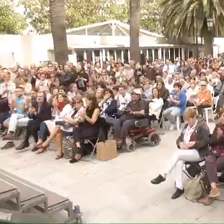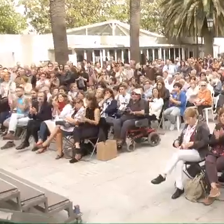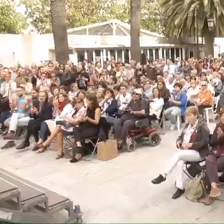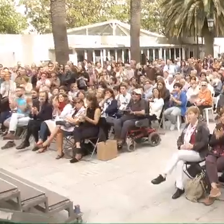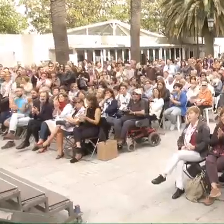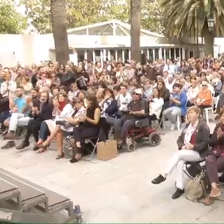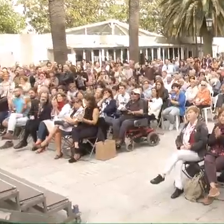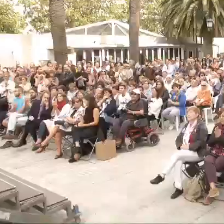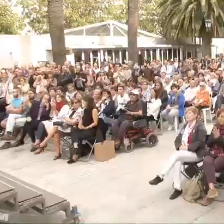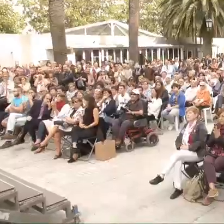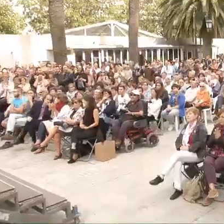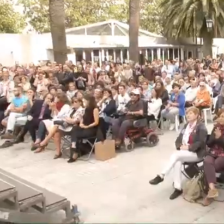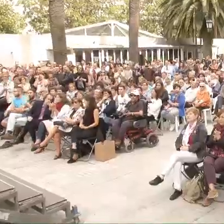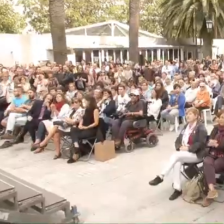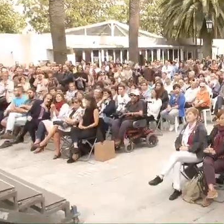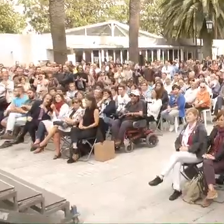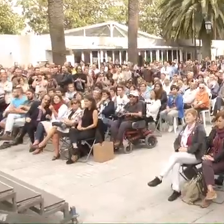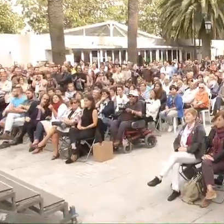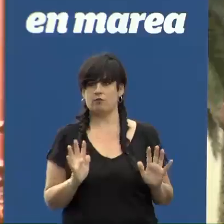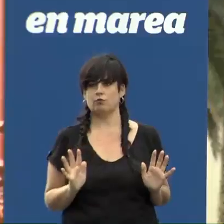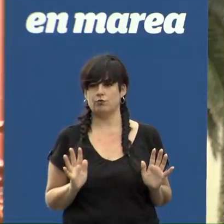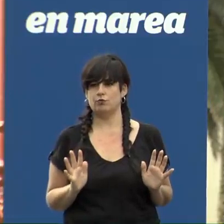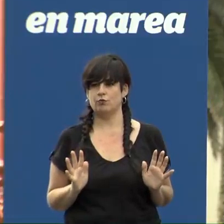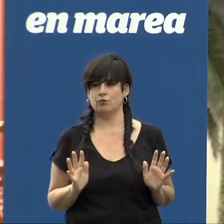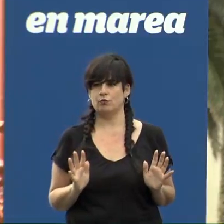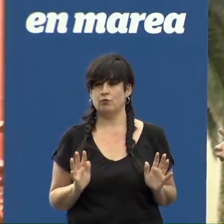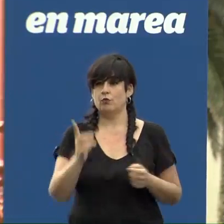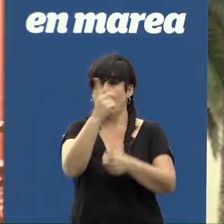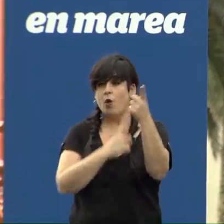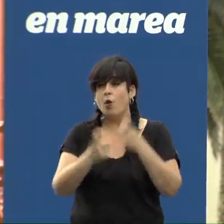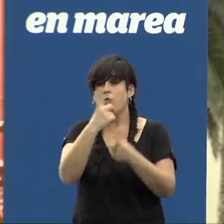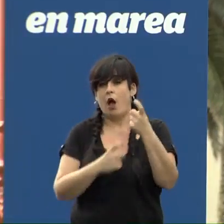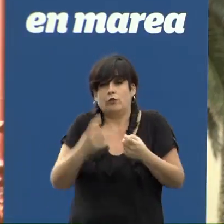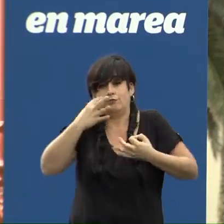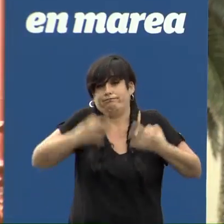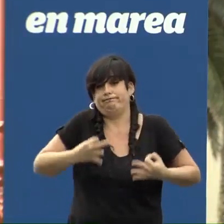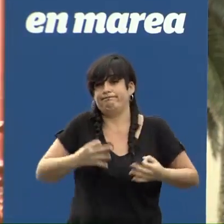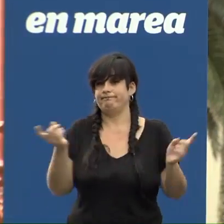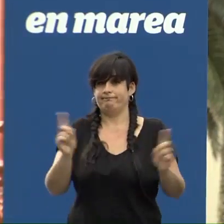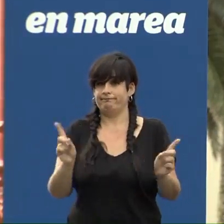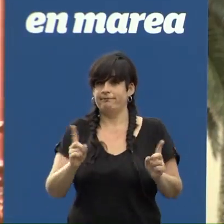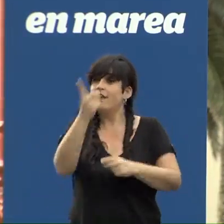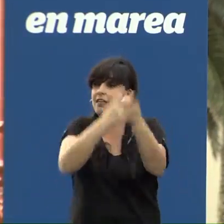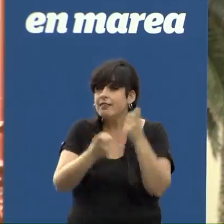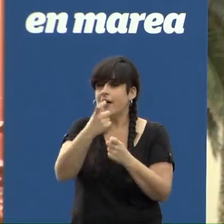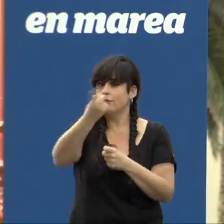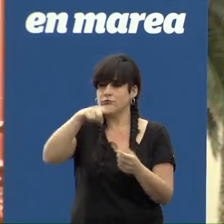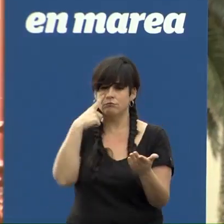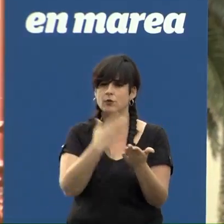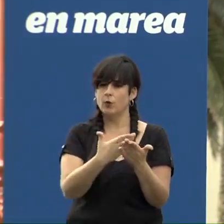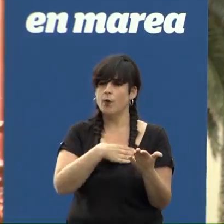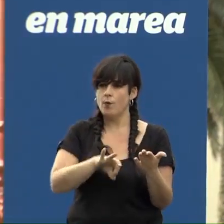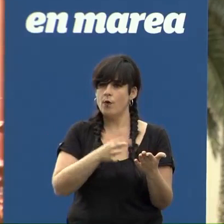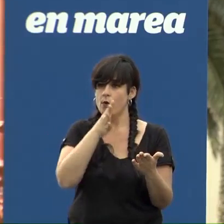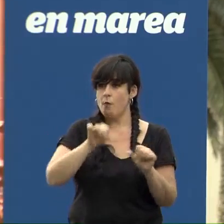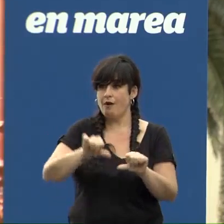E logo están os datos dos pitagorinos, os datos que non erran, os datos que os podemos coller e comprobar como nos últimos anos